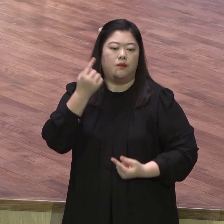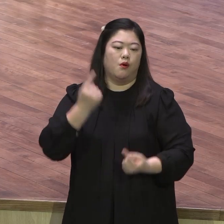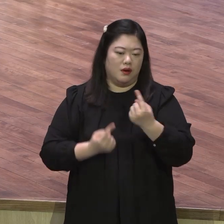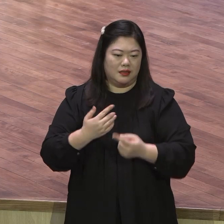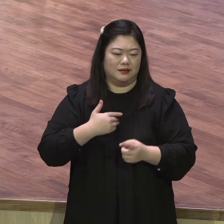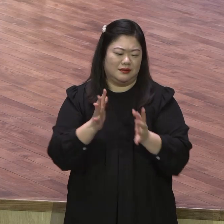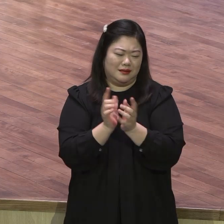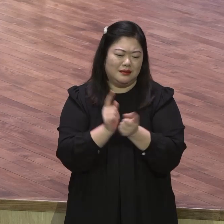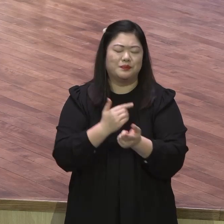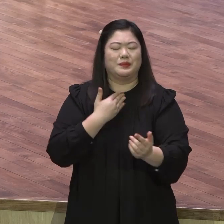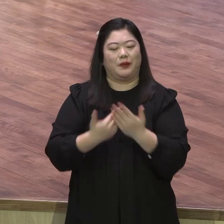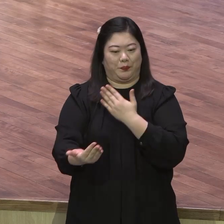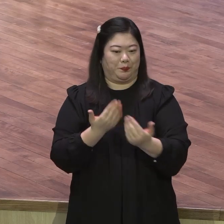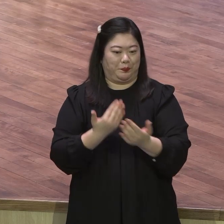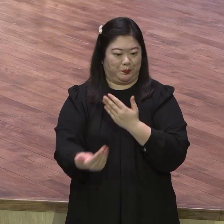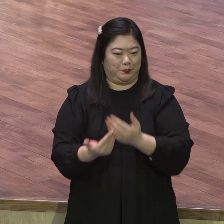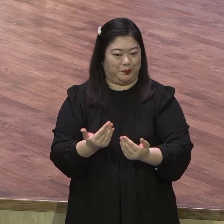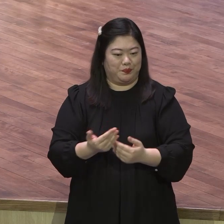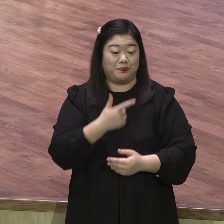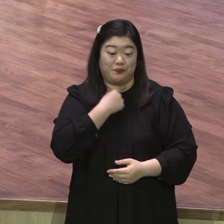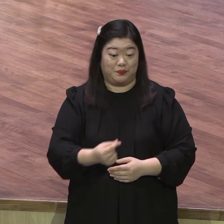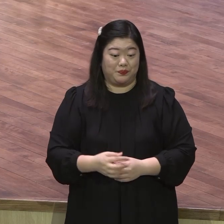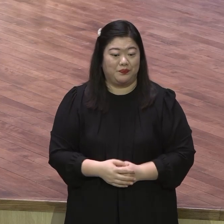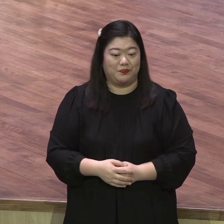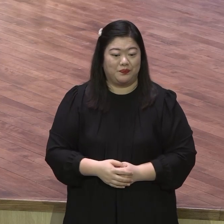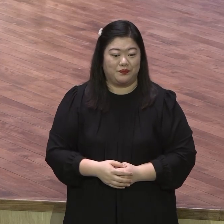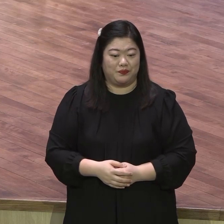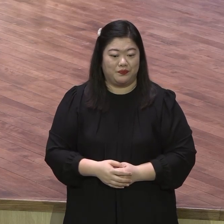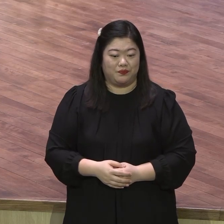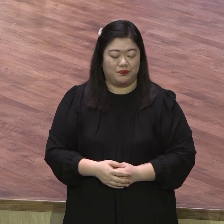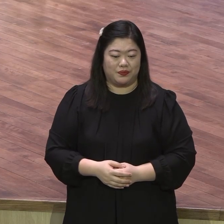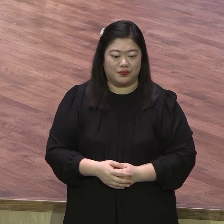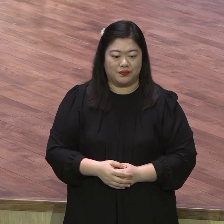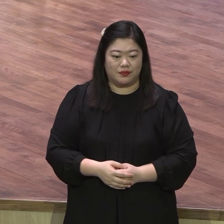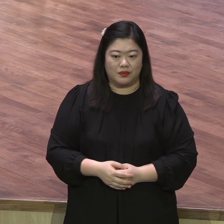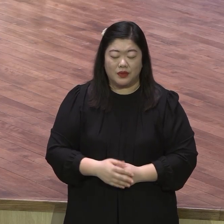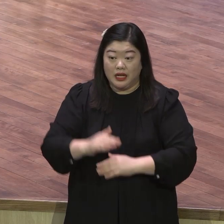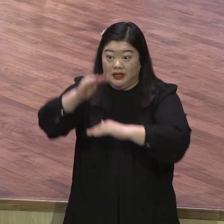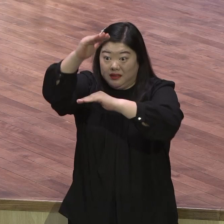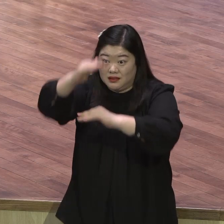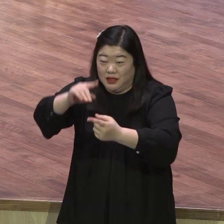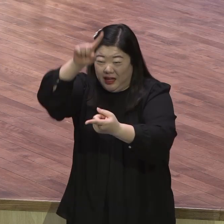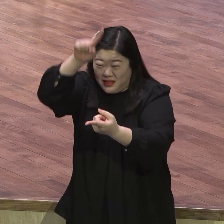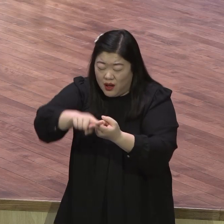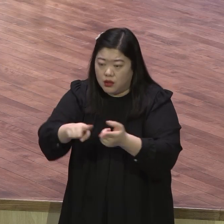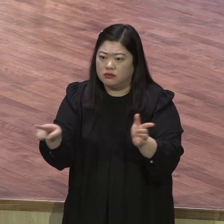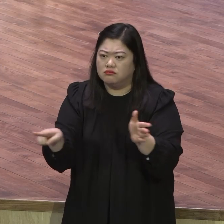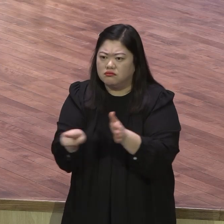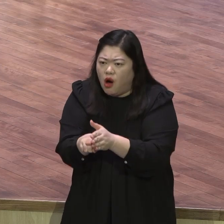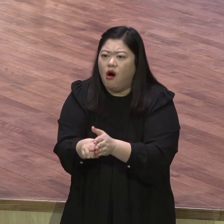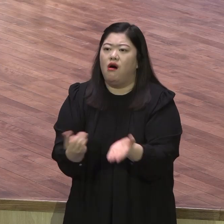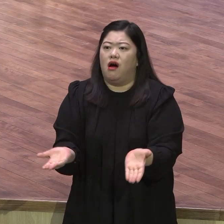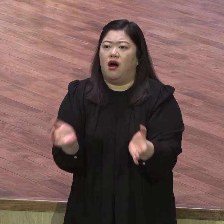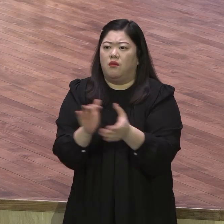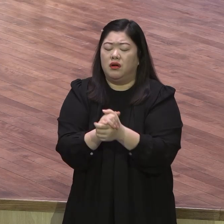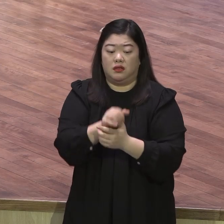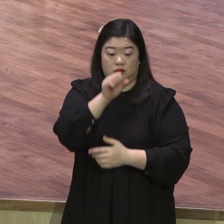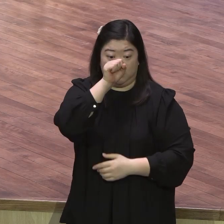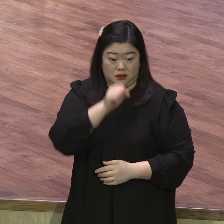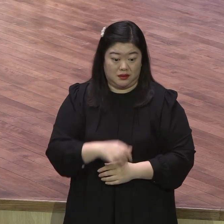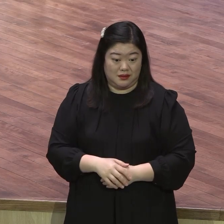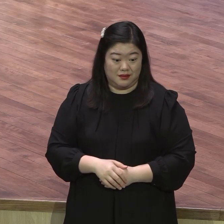믿음도를 될지하다. 여러분들이 이 사실을 믿으면 돼요. 이 사실을 그대로 믿으면 그대로 됩니다. 이 권능을